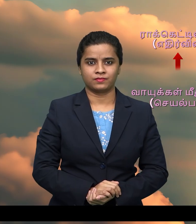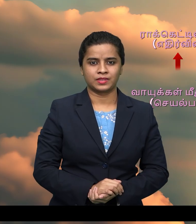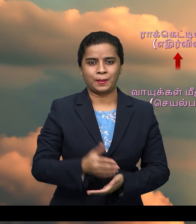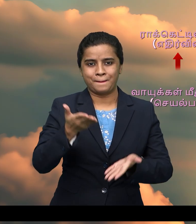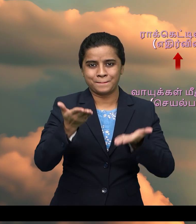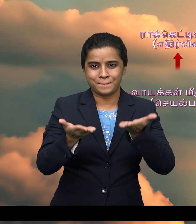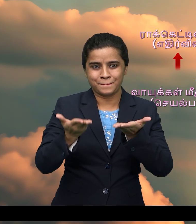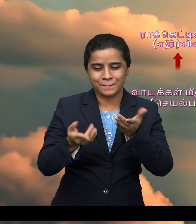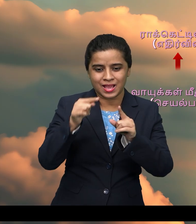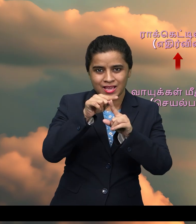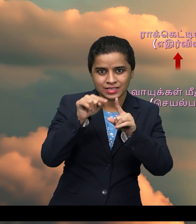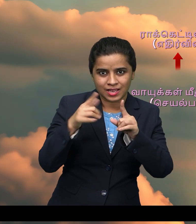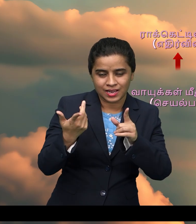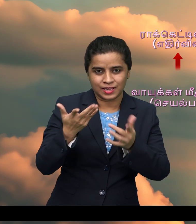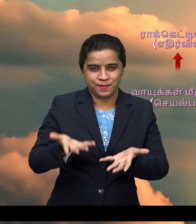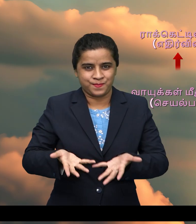வேகம்.